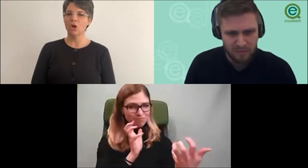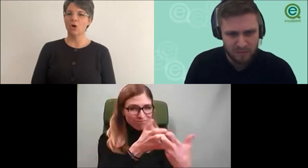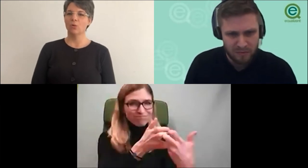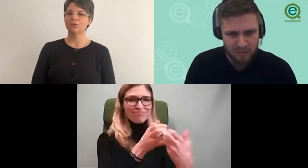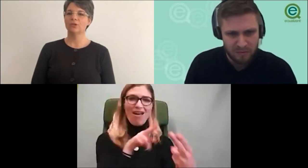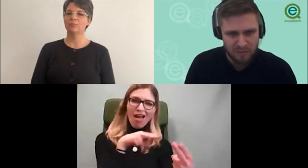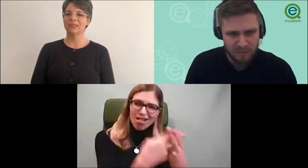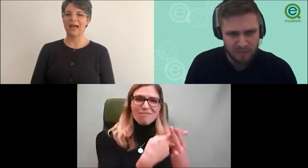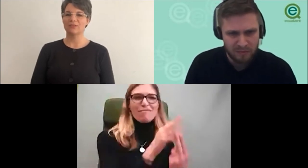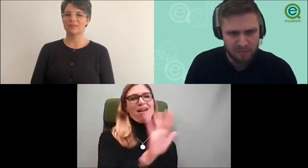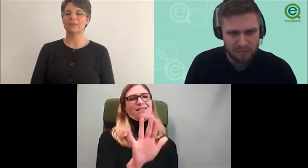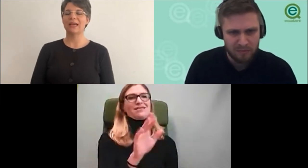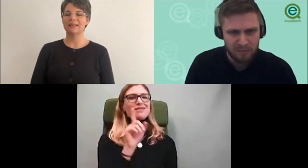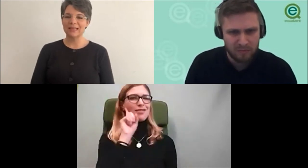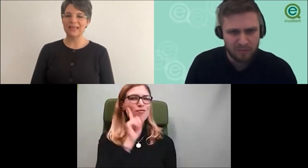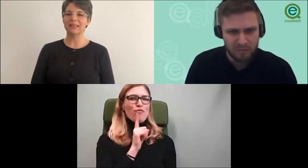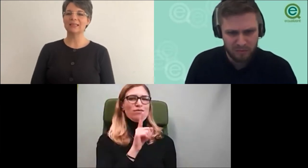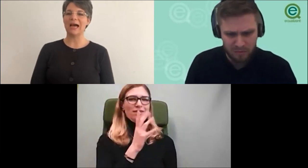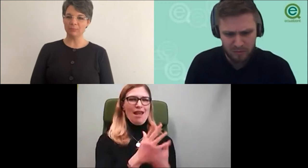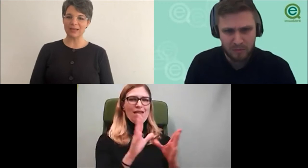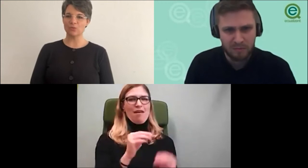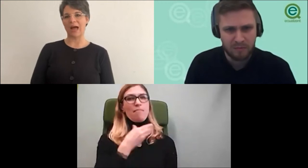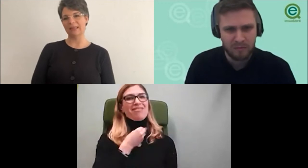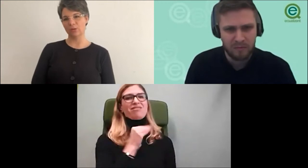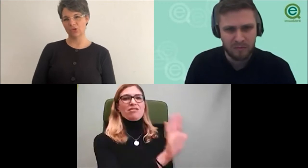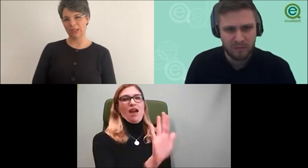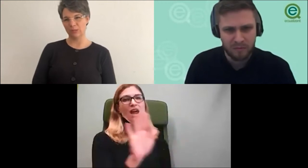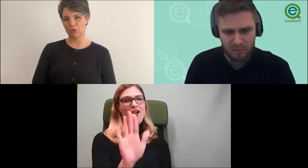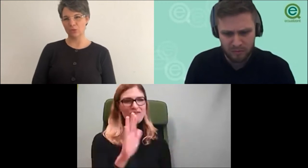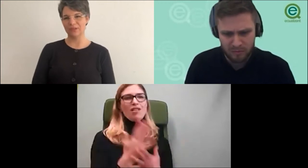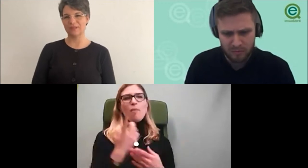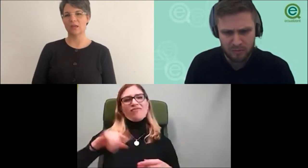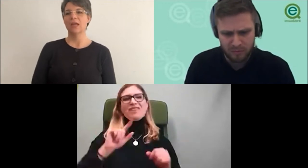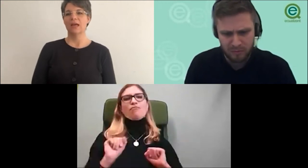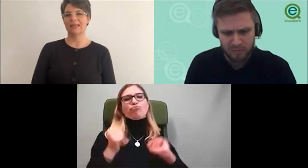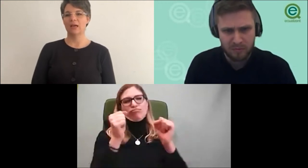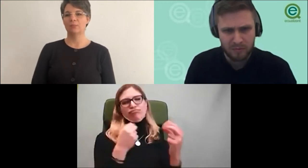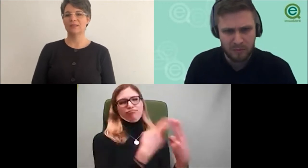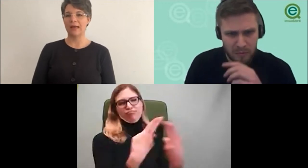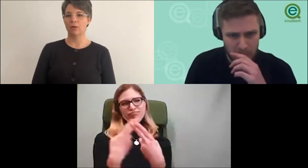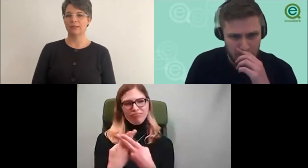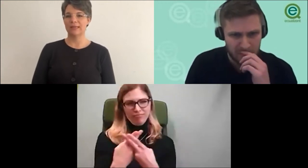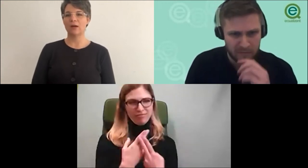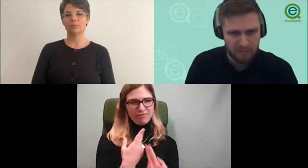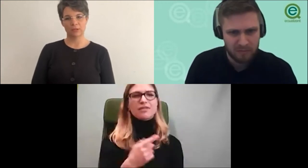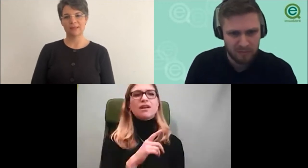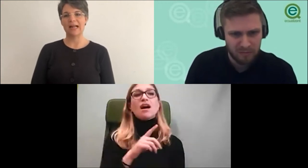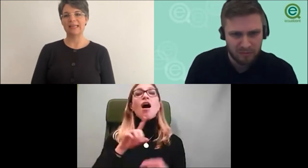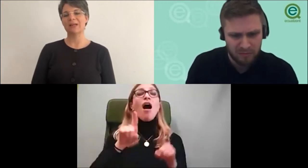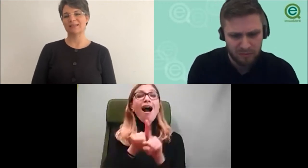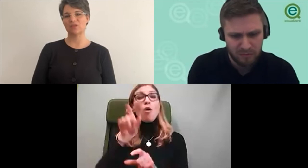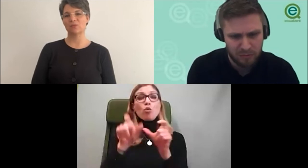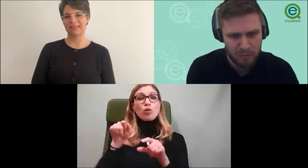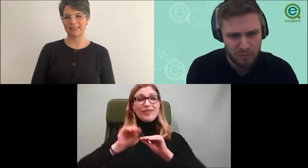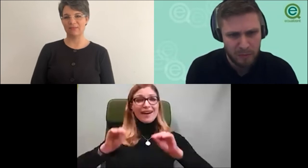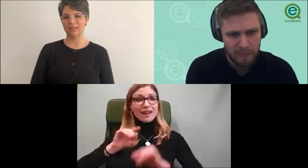weiterentwickeln. Und also es gibt eine tatsächliche Anpassung an die unterschiedlichen Bedürfnisse der tauben